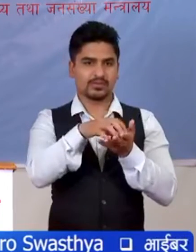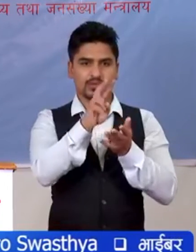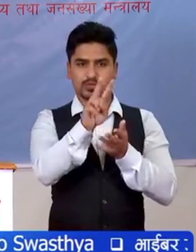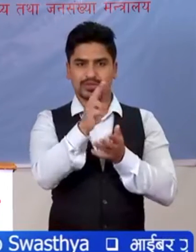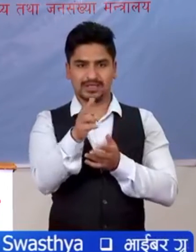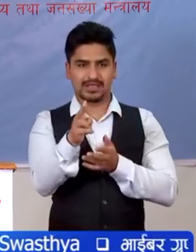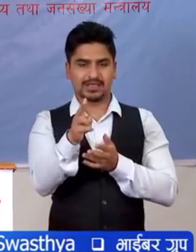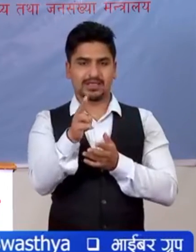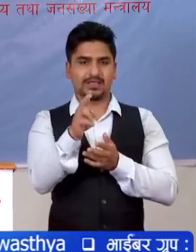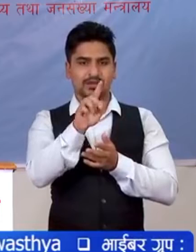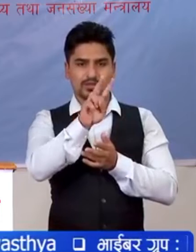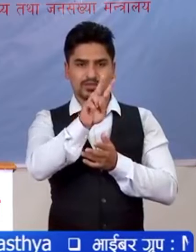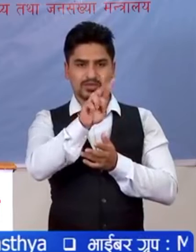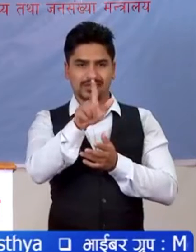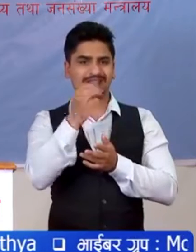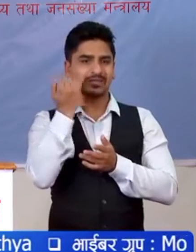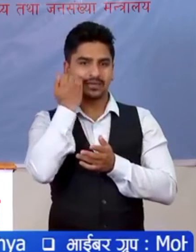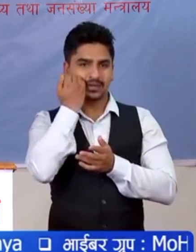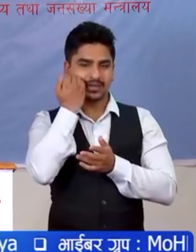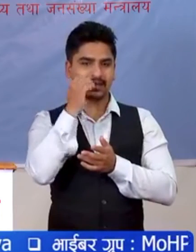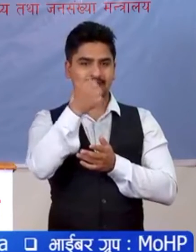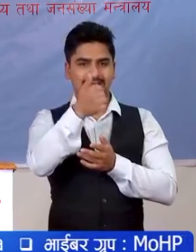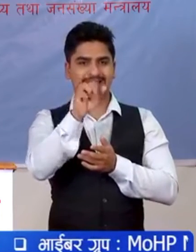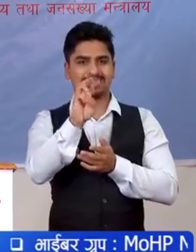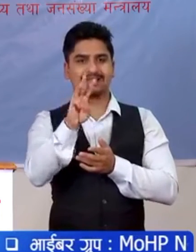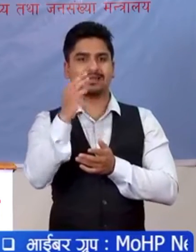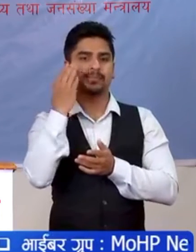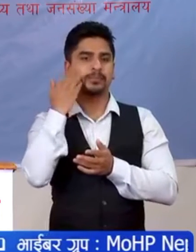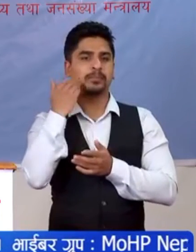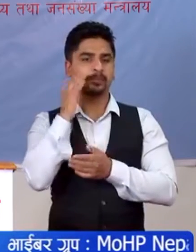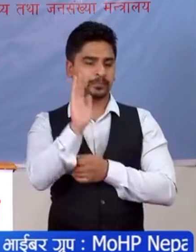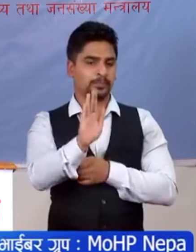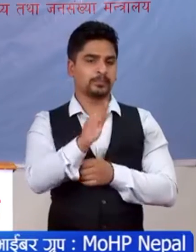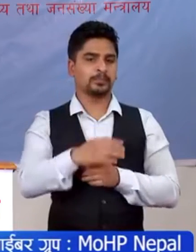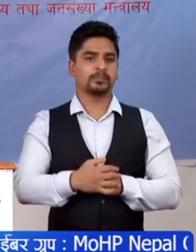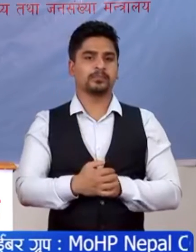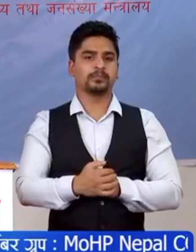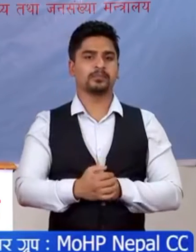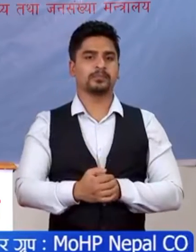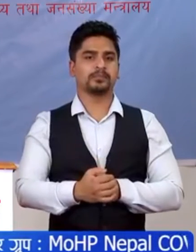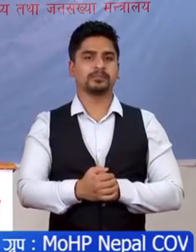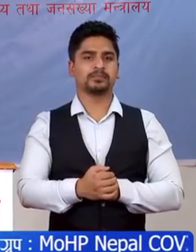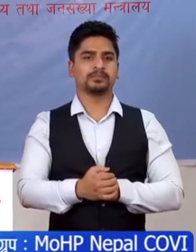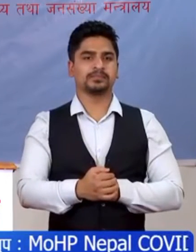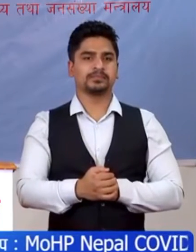चितवनमा 2 जना जो 27 वर्षीय पुरुष र 63 वर्षीय महिला हुनुहुन्छ।